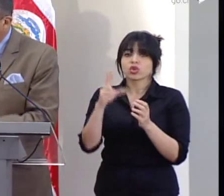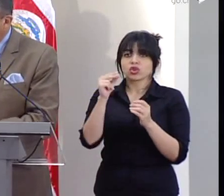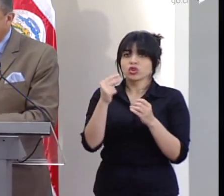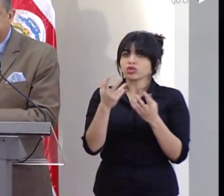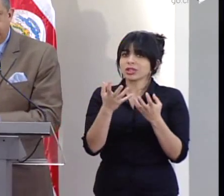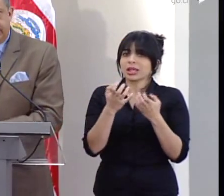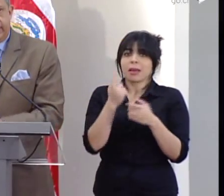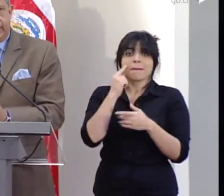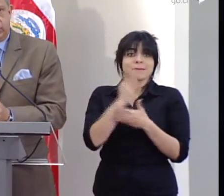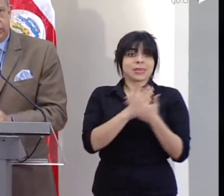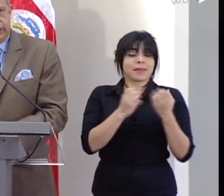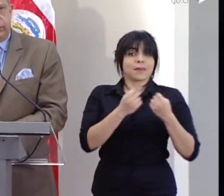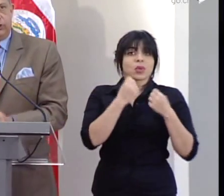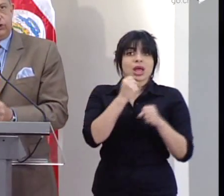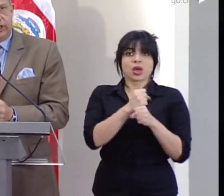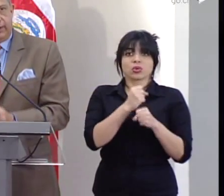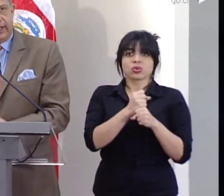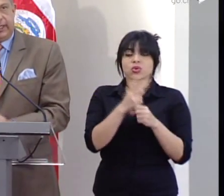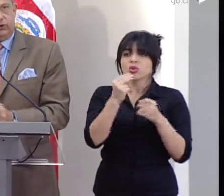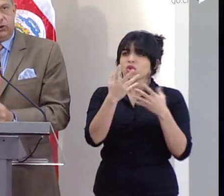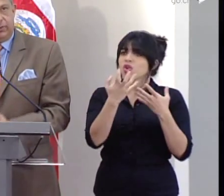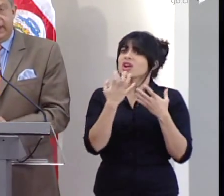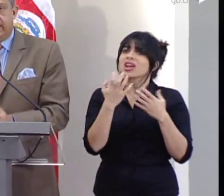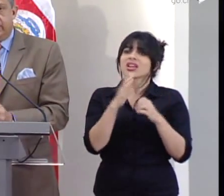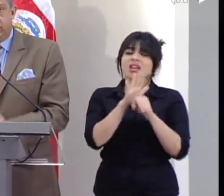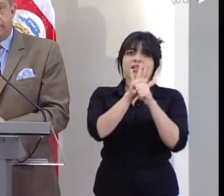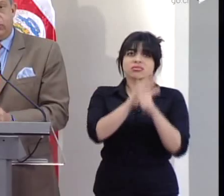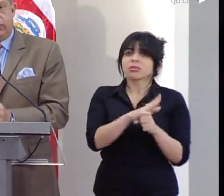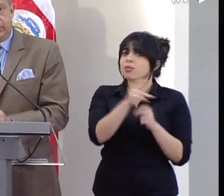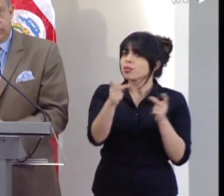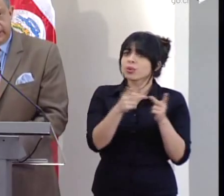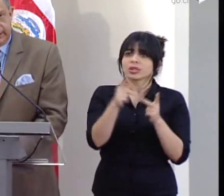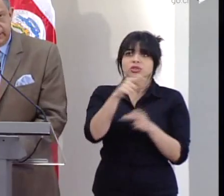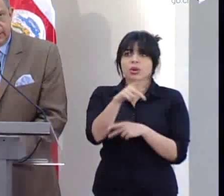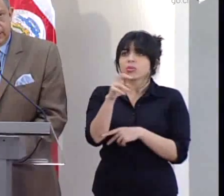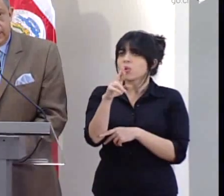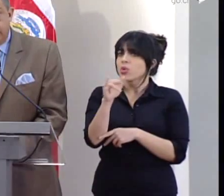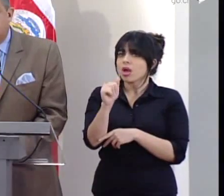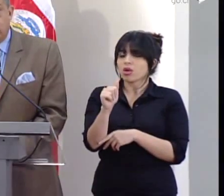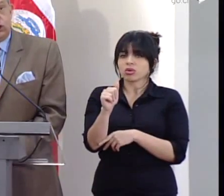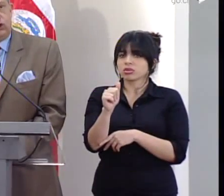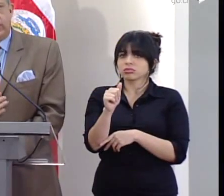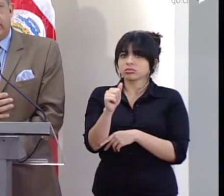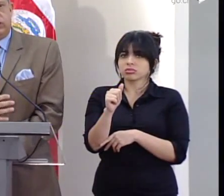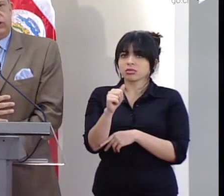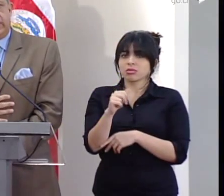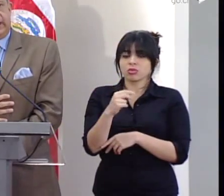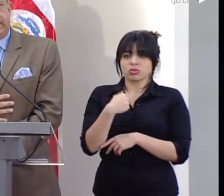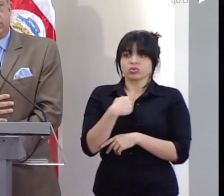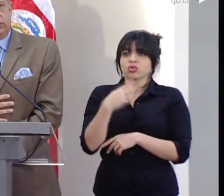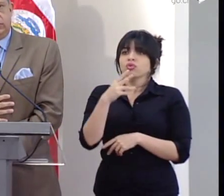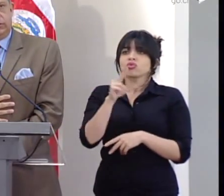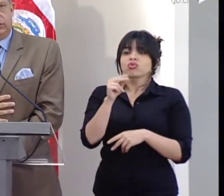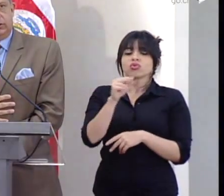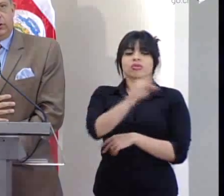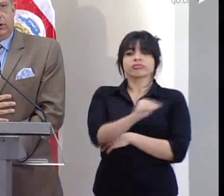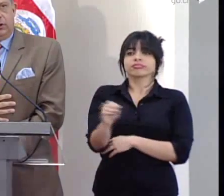pretendía de parte del Poder Ejecutivo socavar la autonomía de la señora Procuradora. Pero no soy yo el que lo estoy